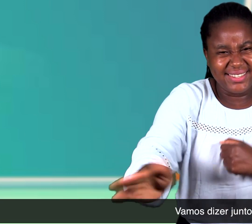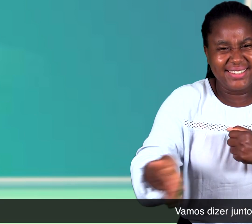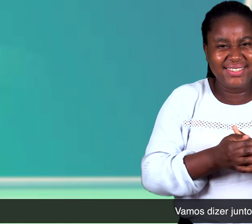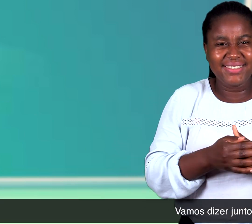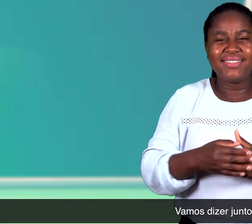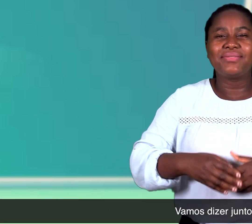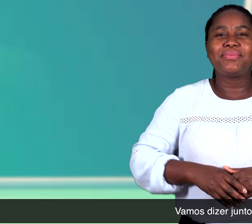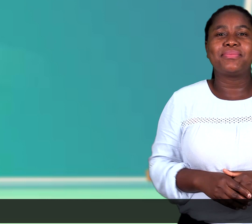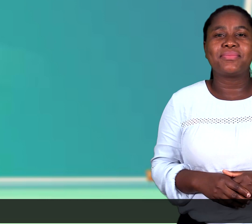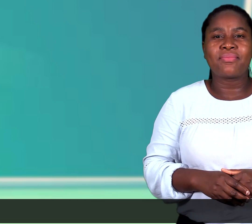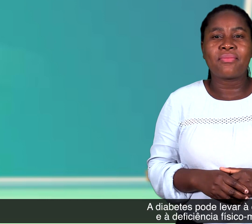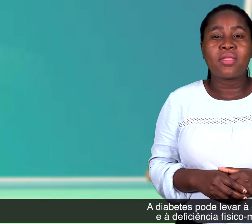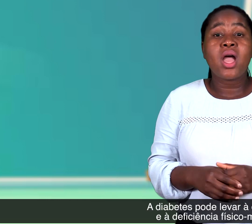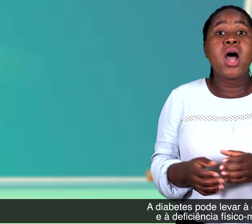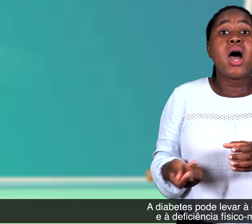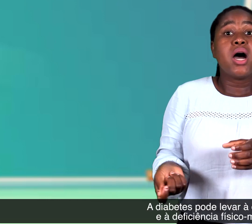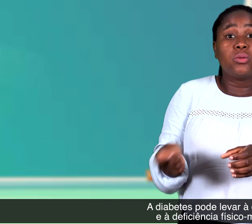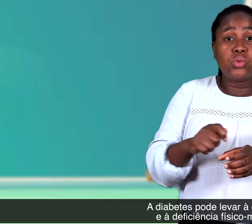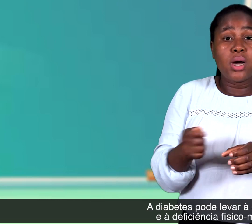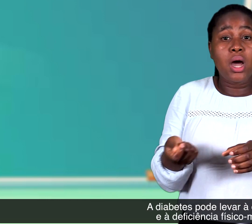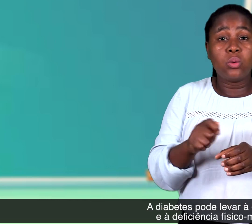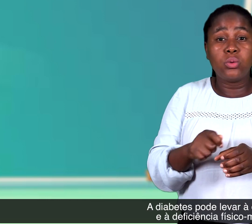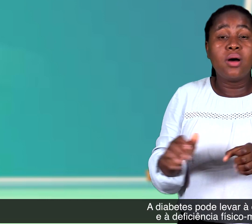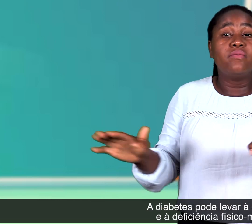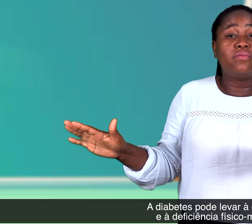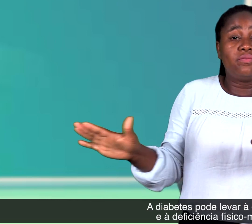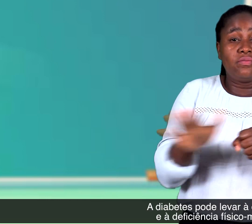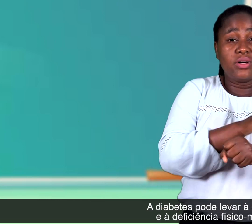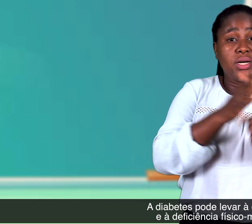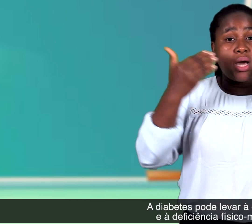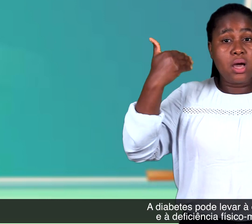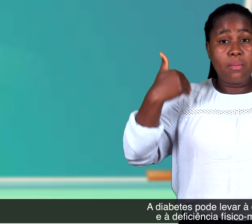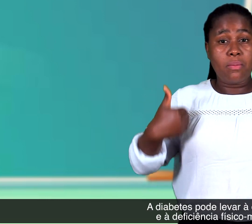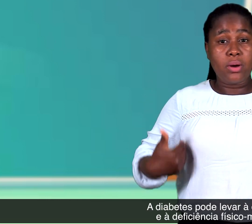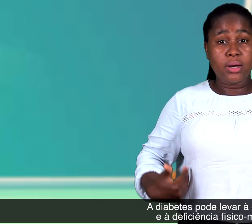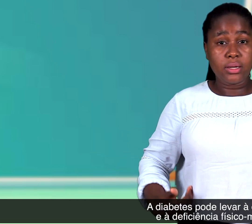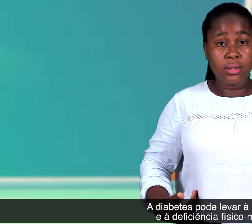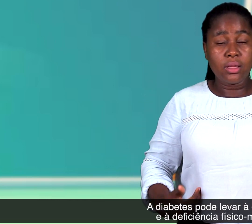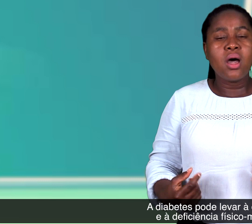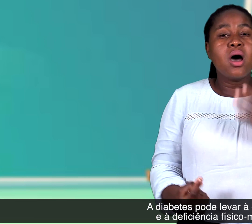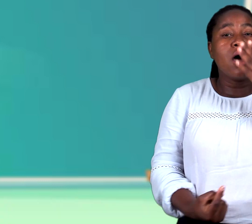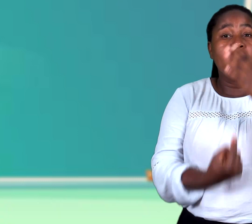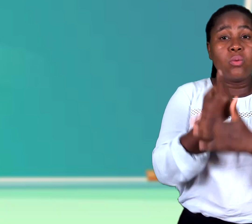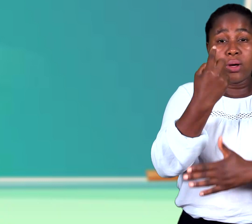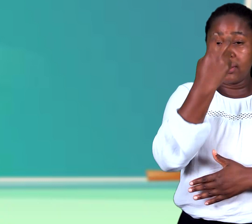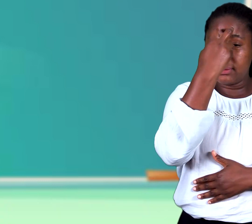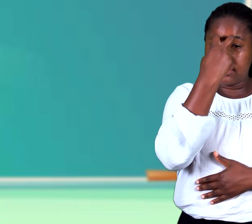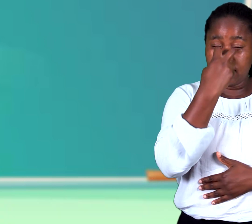Vamos dizer juntos? A diabetes pode levar à cegueira e à deficiência físico-motora.